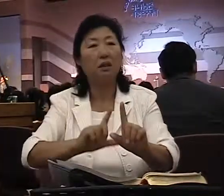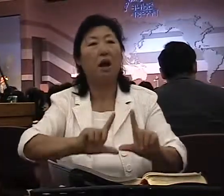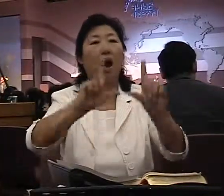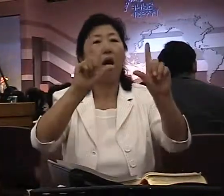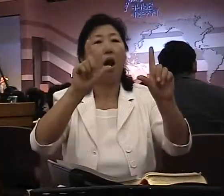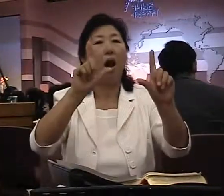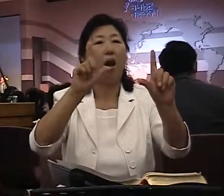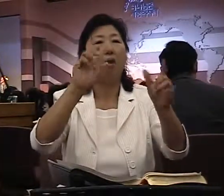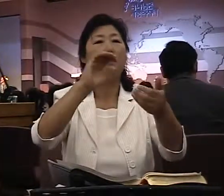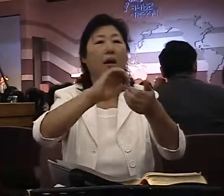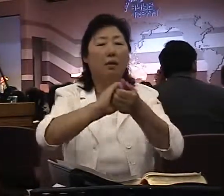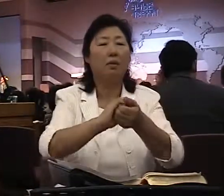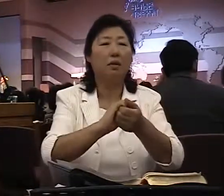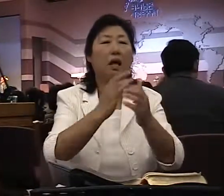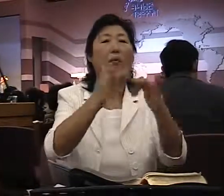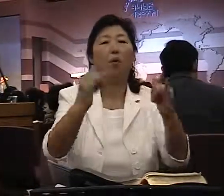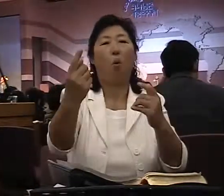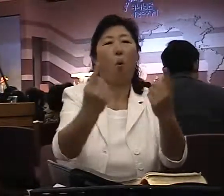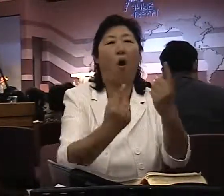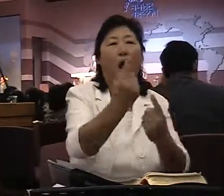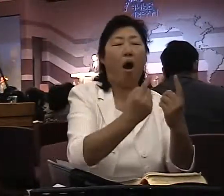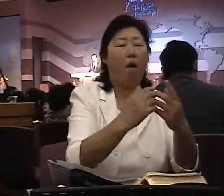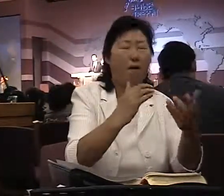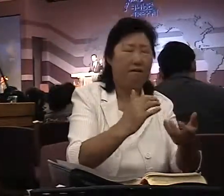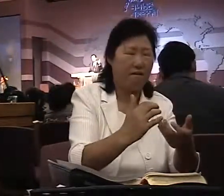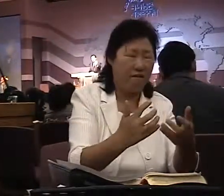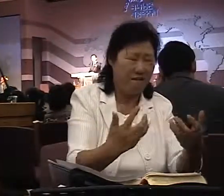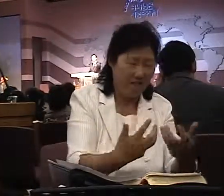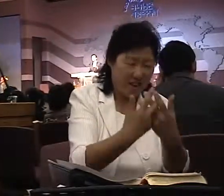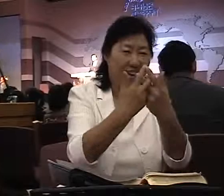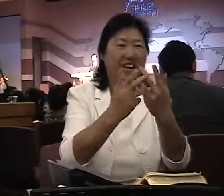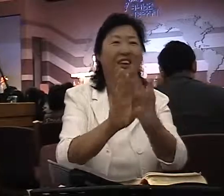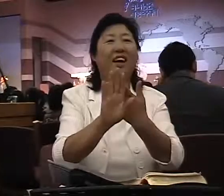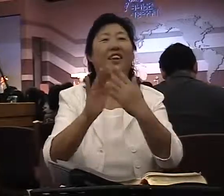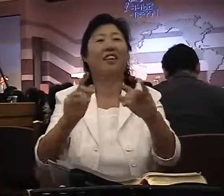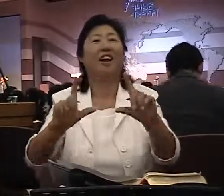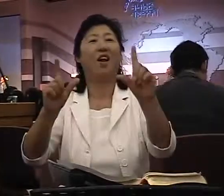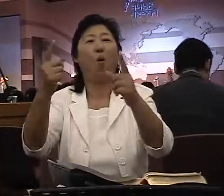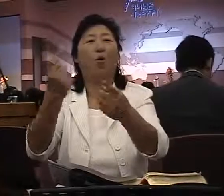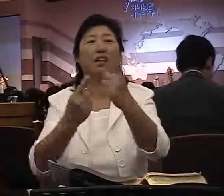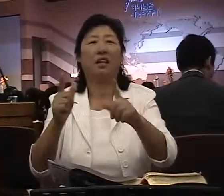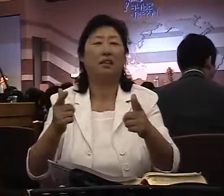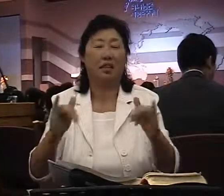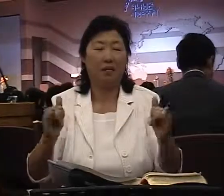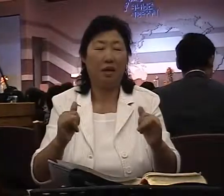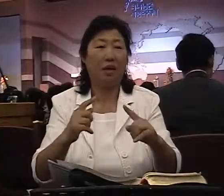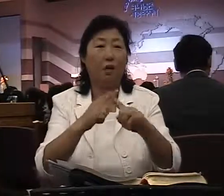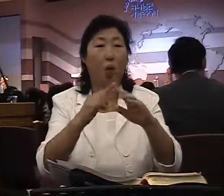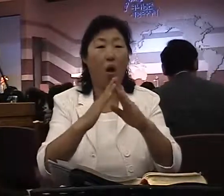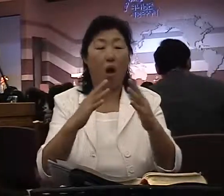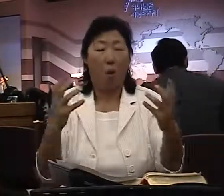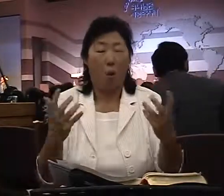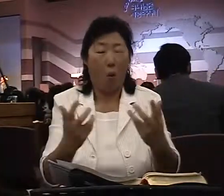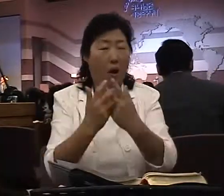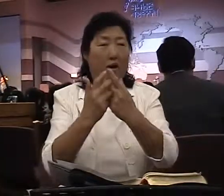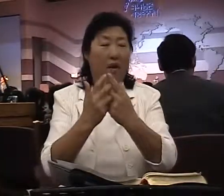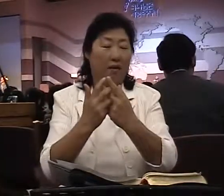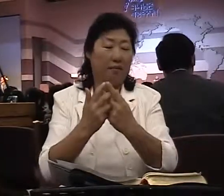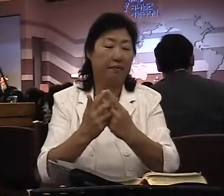차게 보였대요. 다른 날은 안 오는데 그날만큼은 꽉 차게 보였는데 이런 일이 있는데 하여튼 꽉 차게 보였는데